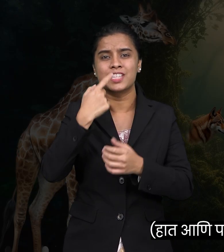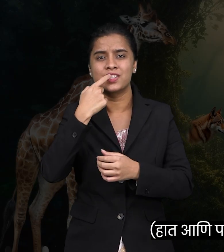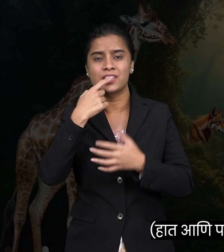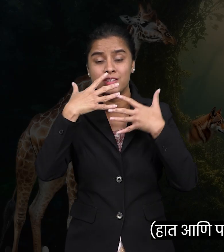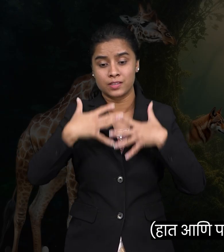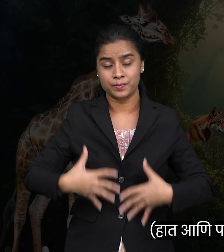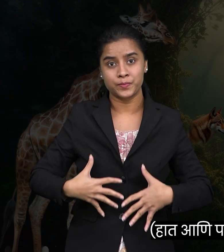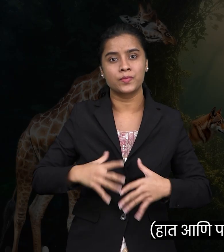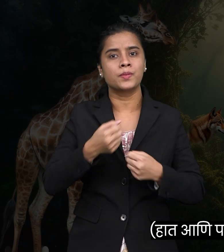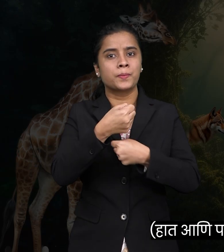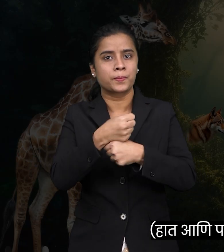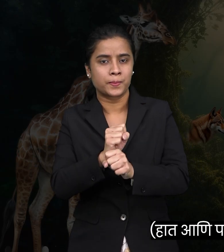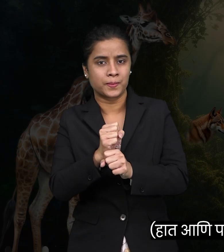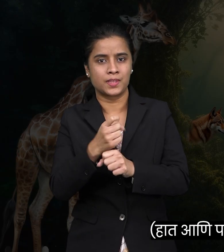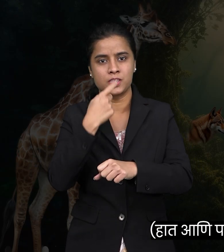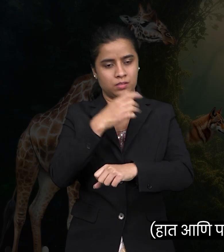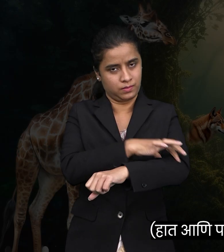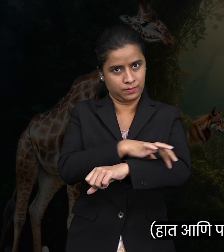बनलेला असतो.